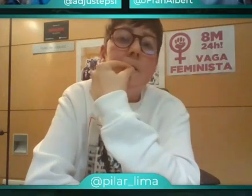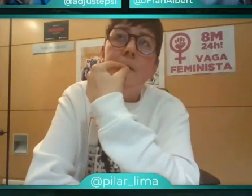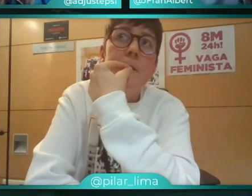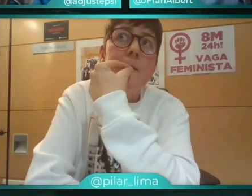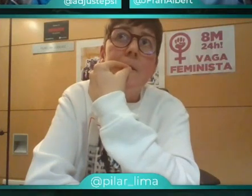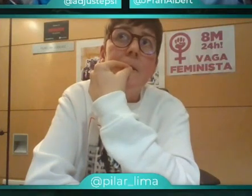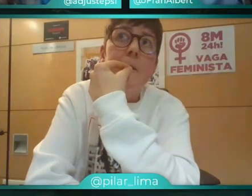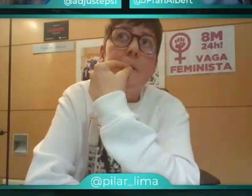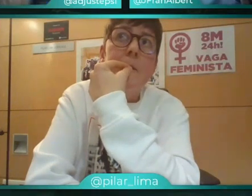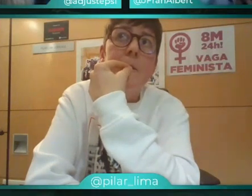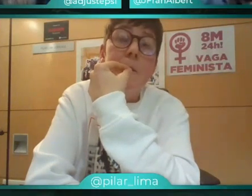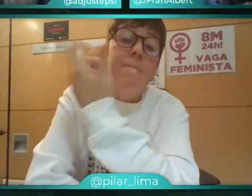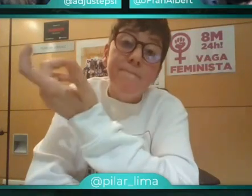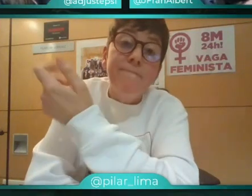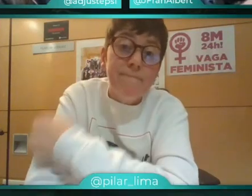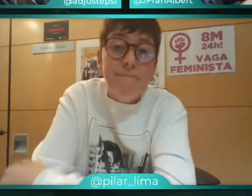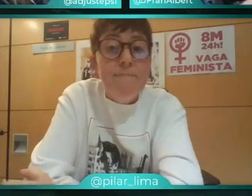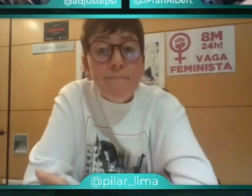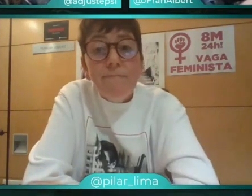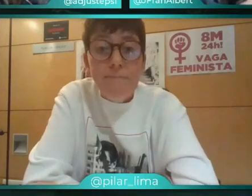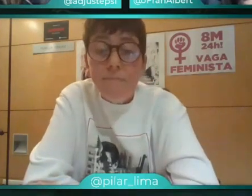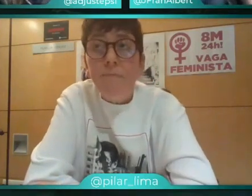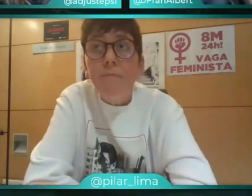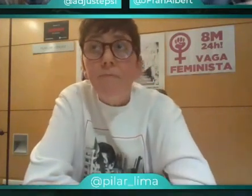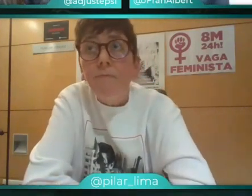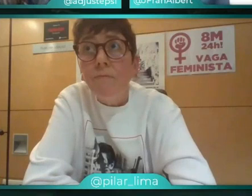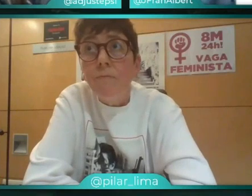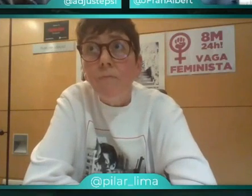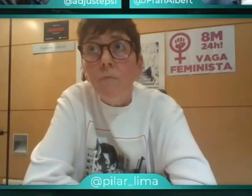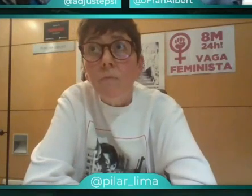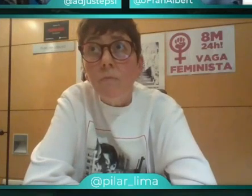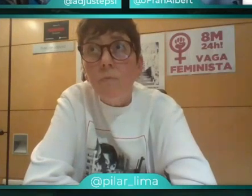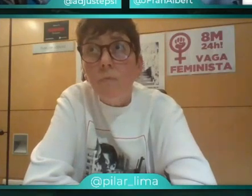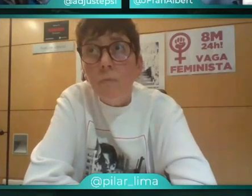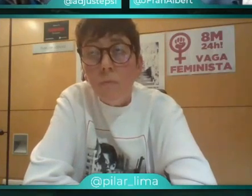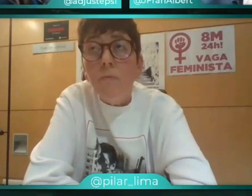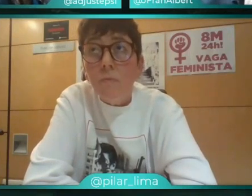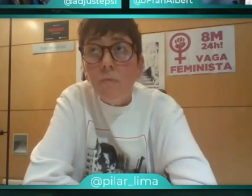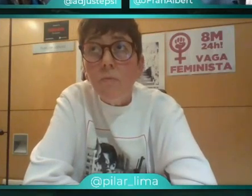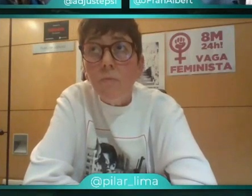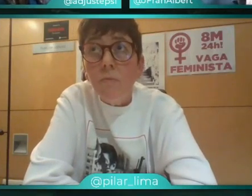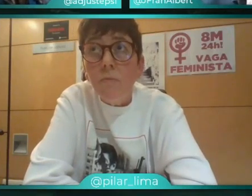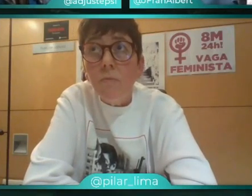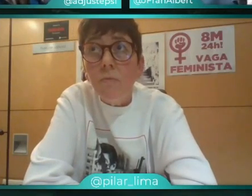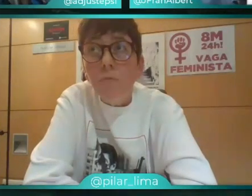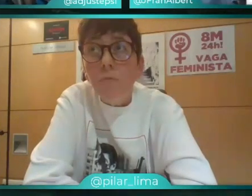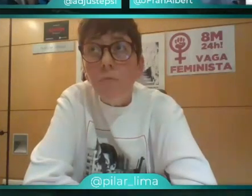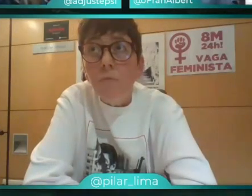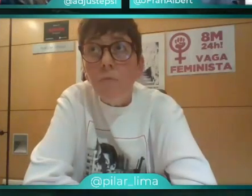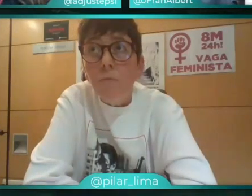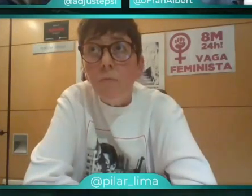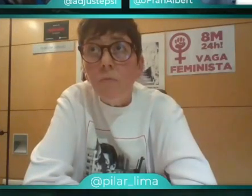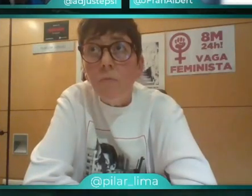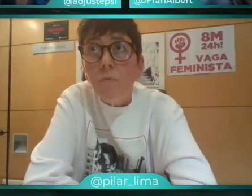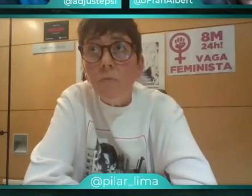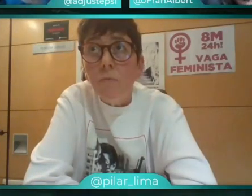el presidente del congreso del parlamento actúe y luego en redes sociales machacamos pero claro nos quedamos ahí entonces claro Cómo evitar